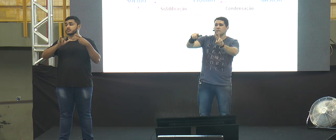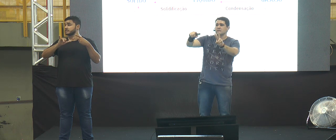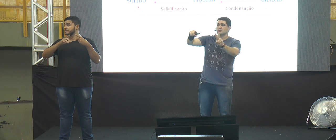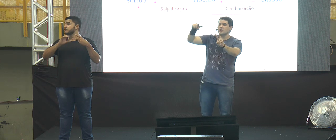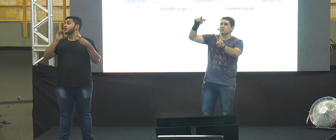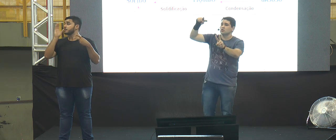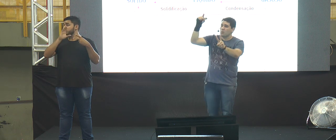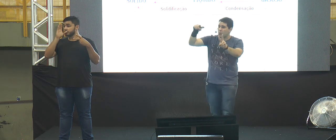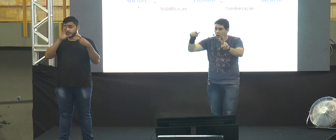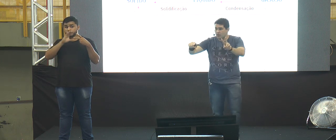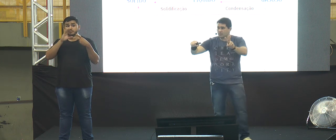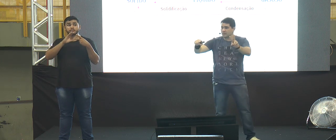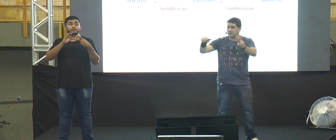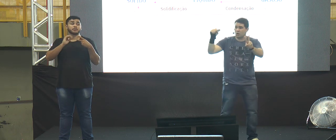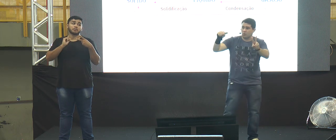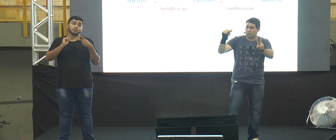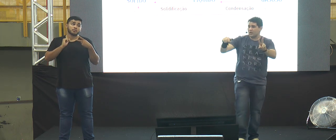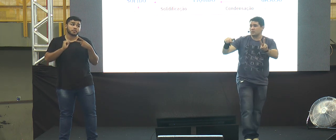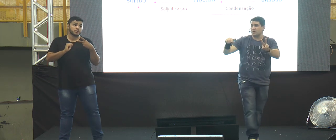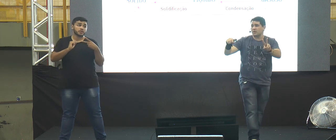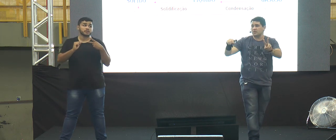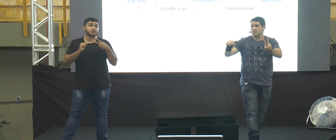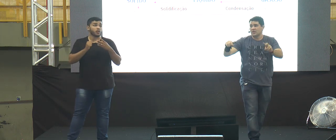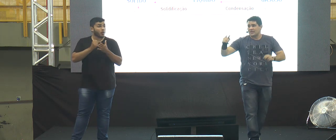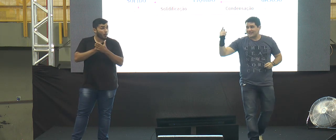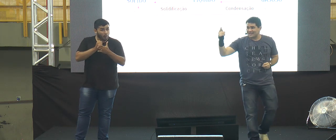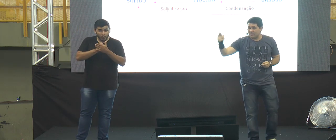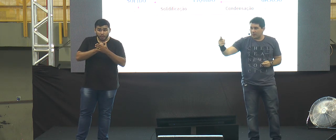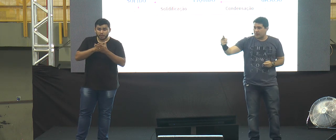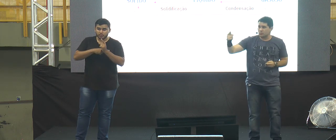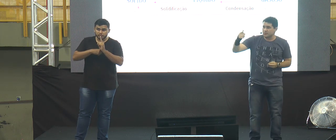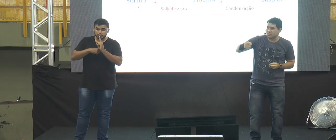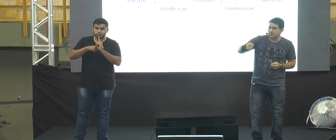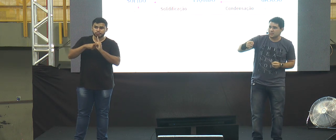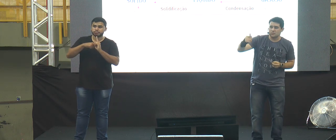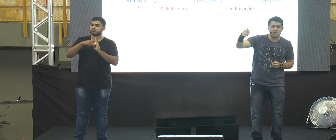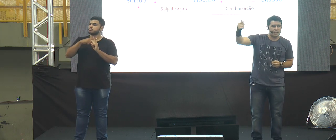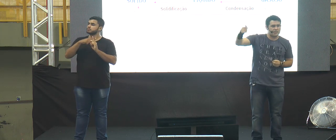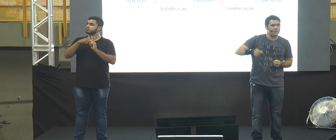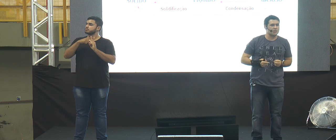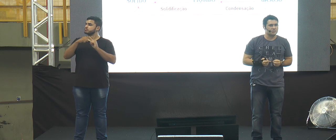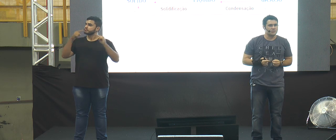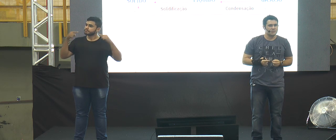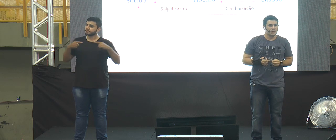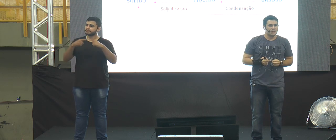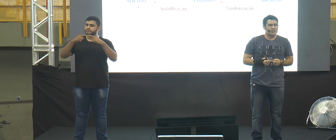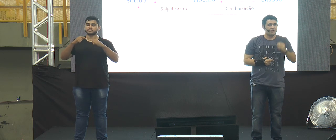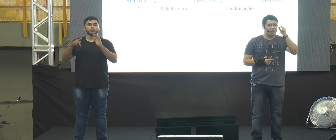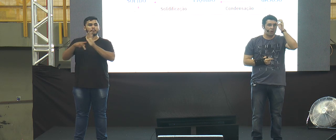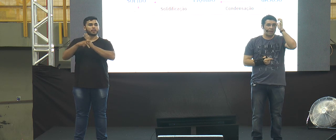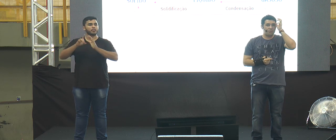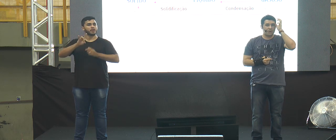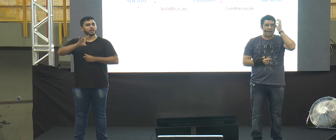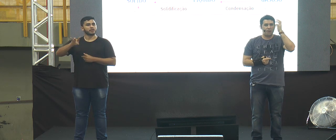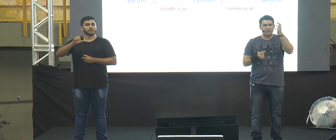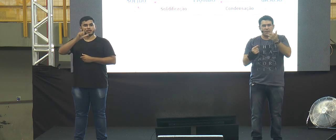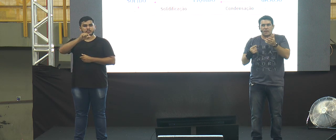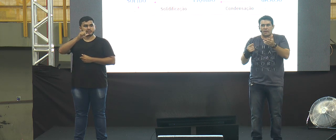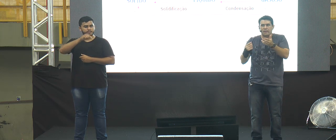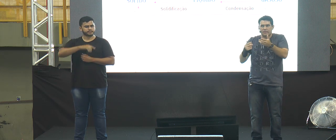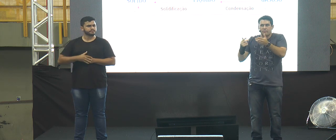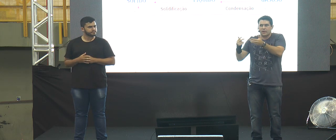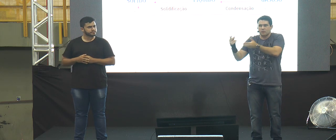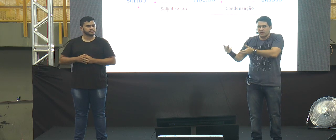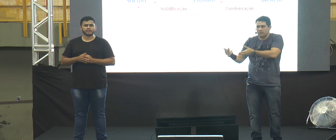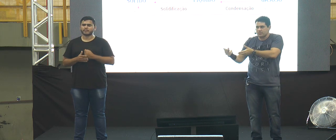E só pode acontecer obrigatoriamente na temperatura de ebulição de cada líquido. Levi, eu lembro que a água